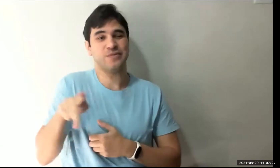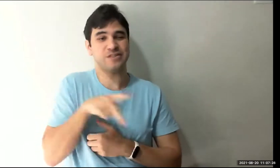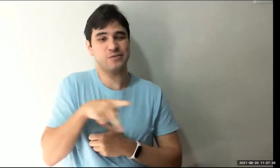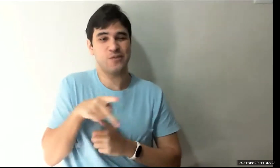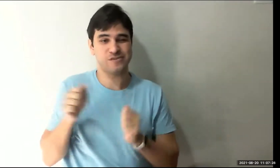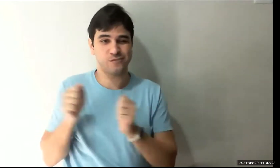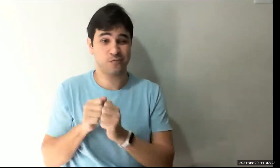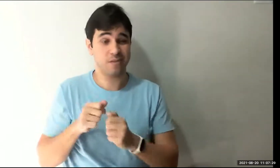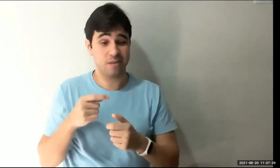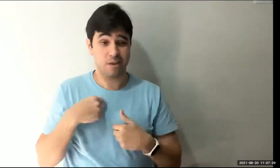eu fazer essas produções.